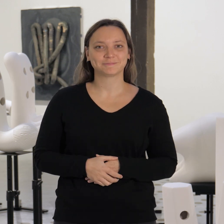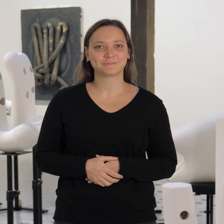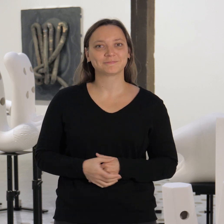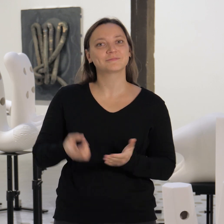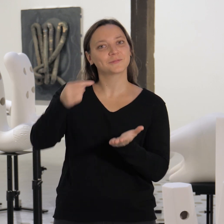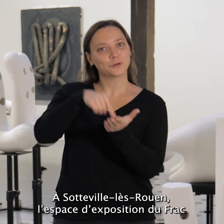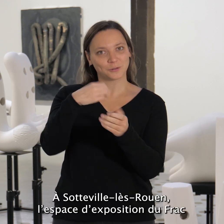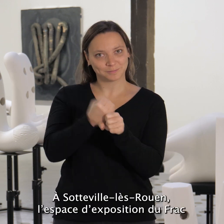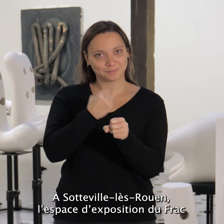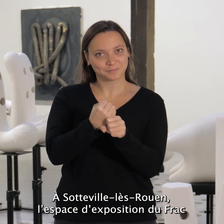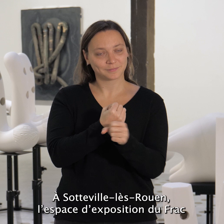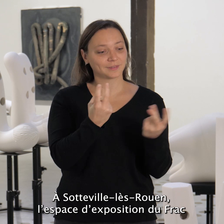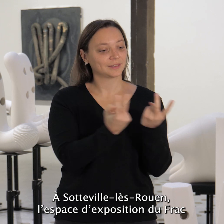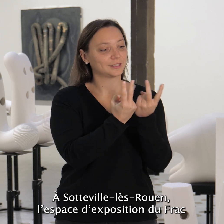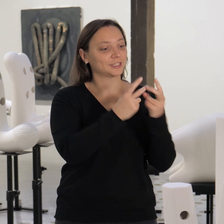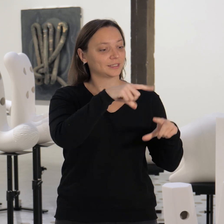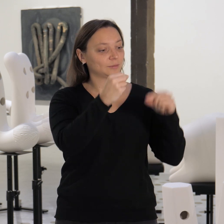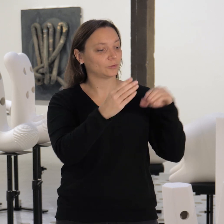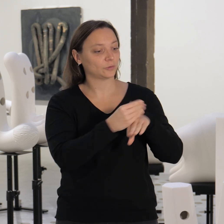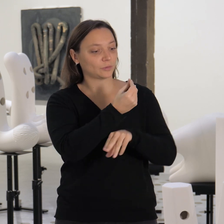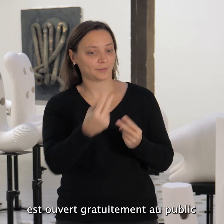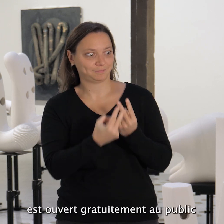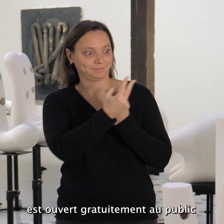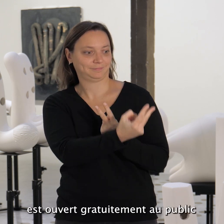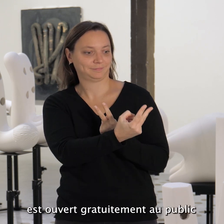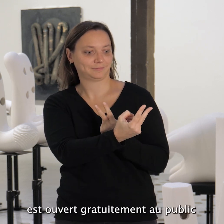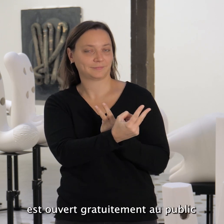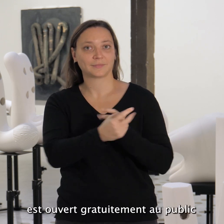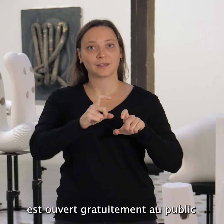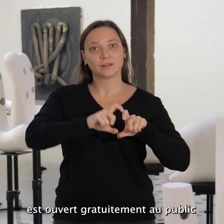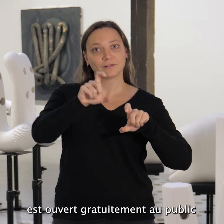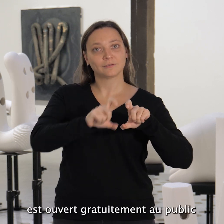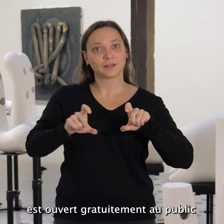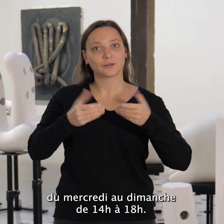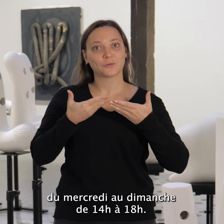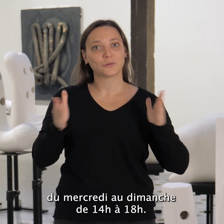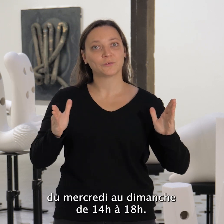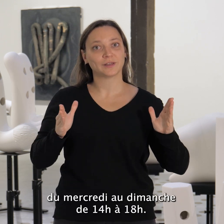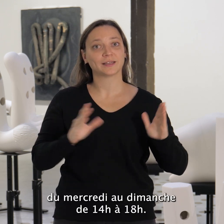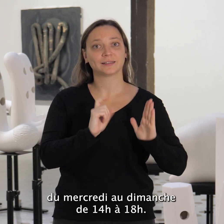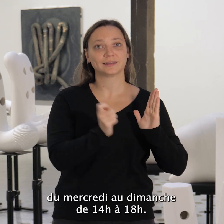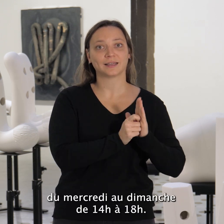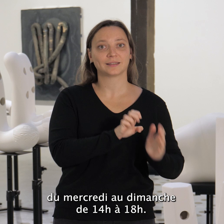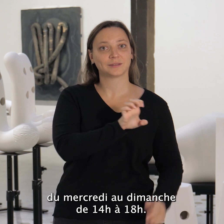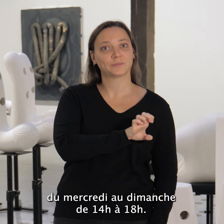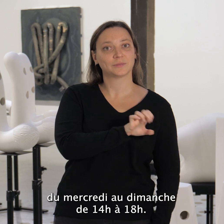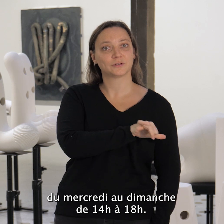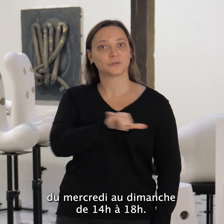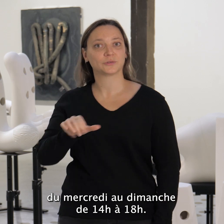À Sotteville-lès-Rouen, l'espace d'exposition du FRAC est ouvert gratuitement au public du mercredi au dimanche de 14